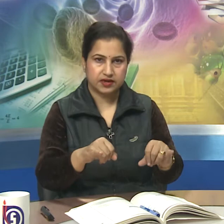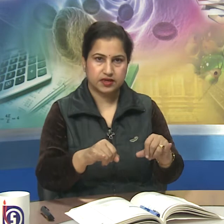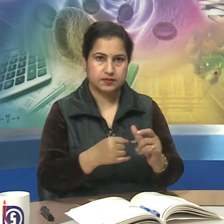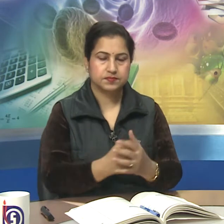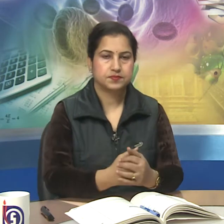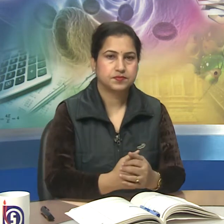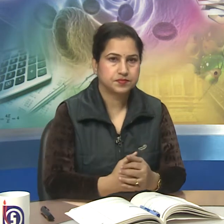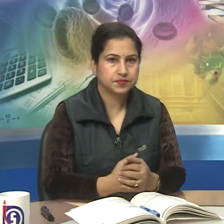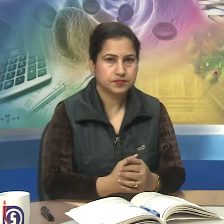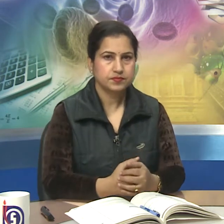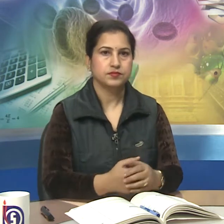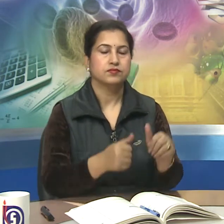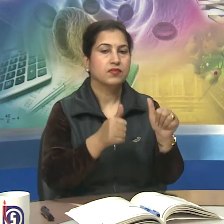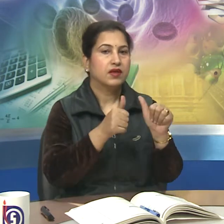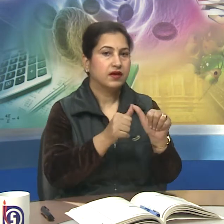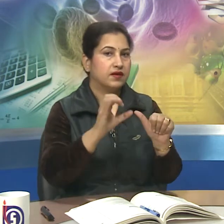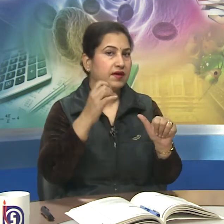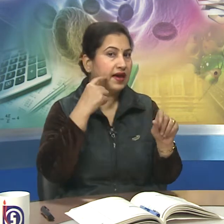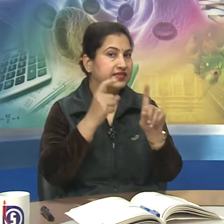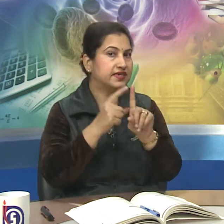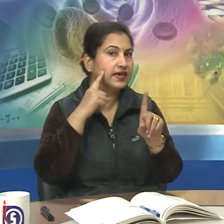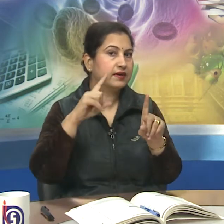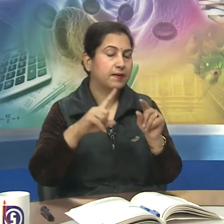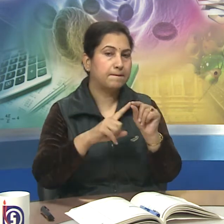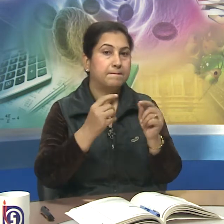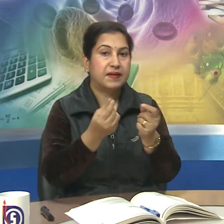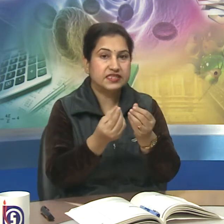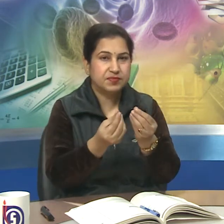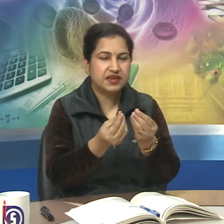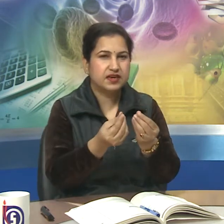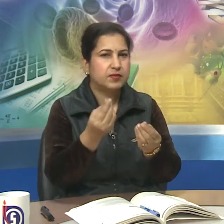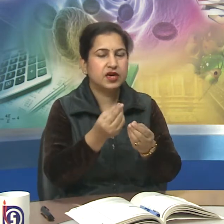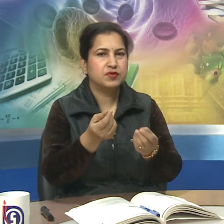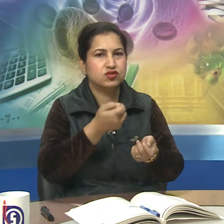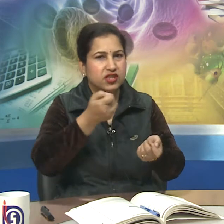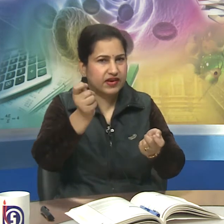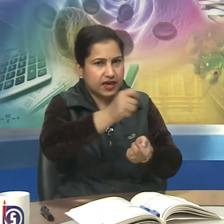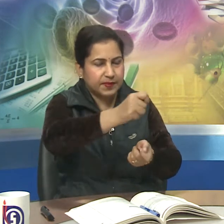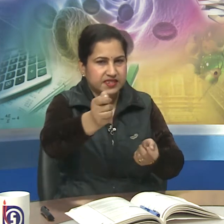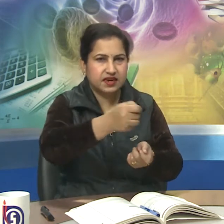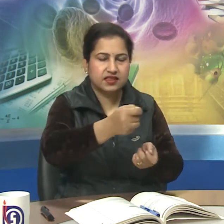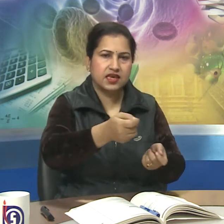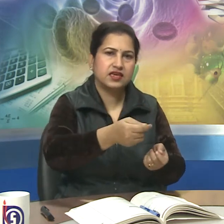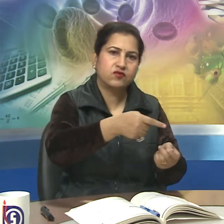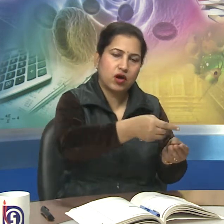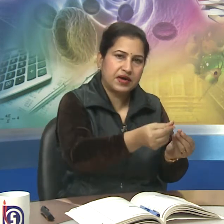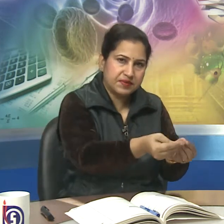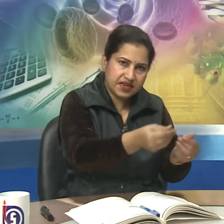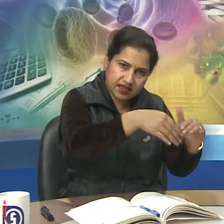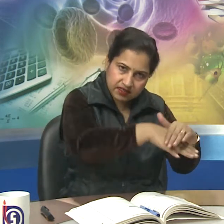करता है कि एसिड एक प्रेसिपिटेटेड कभी-कभी कुछ दवाइयां हमेशा डालते हैं कि वह हमारी मिट्टी के अंदर